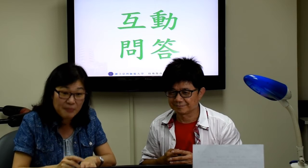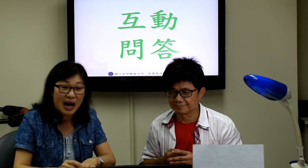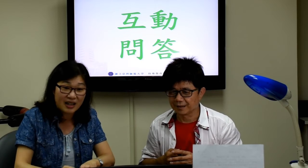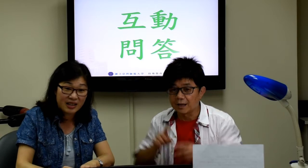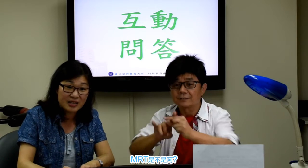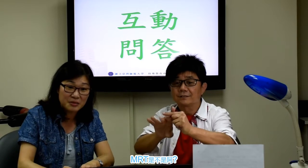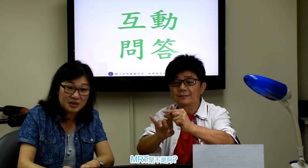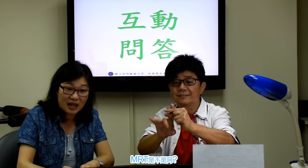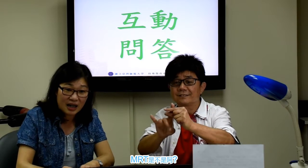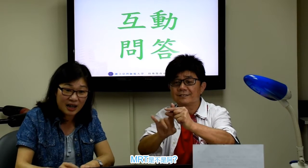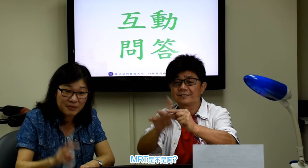MRT 是不是啊